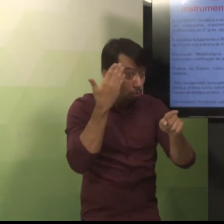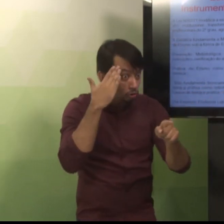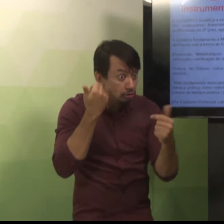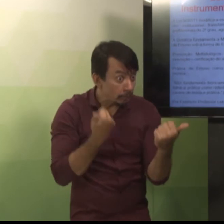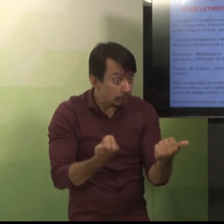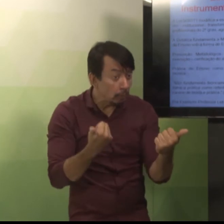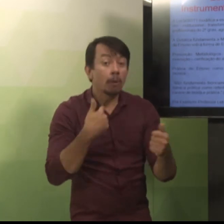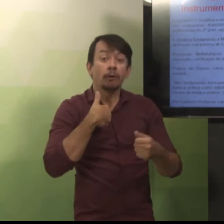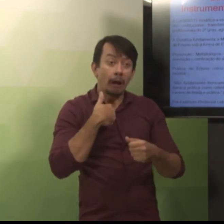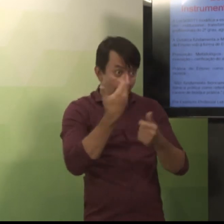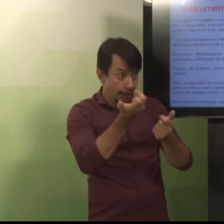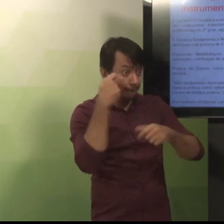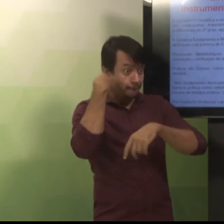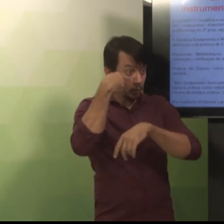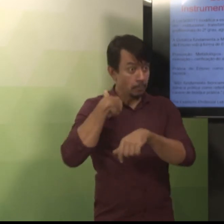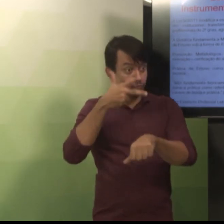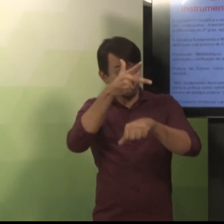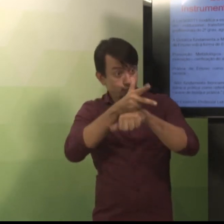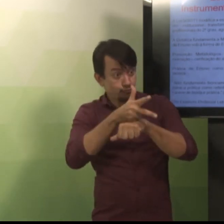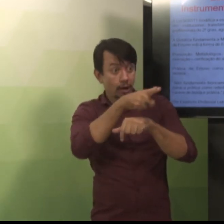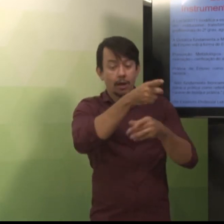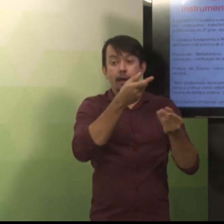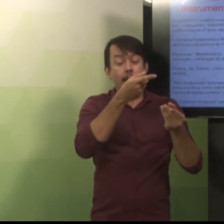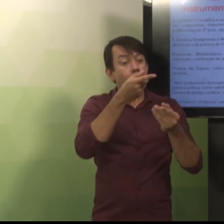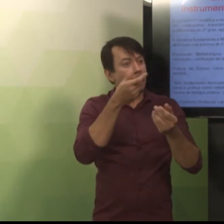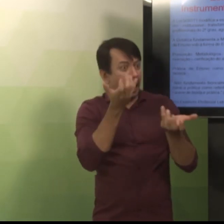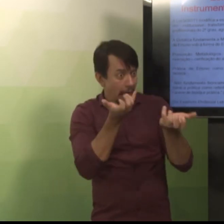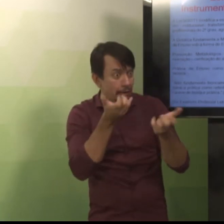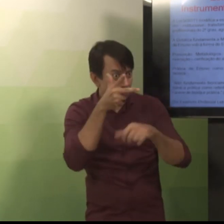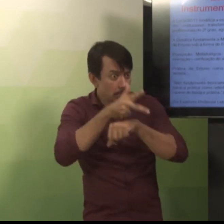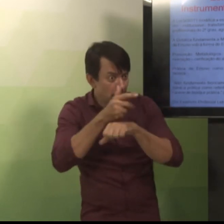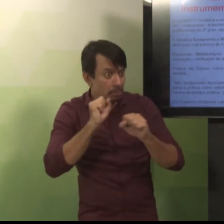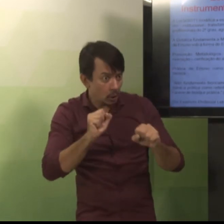ser compreendido melhor. Eu posso apresentar um vídeo